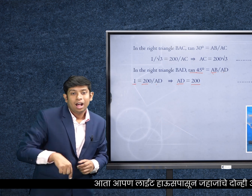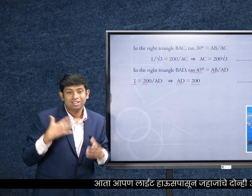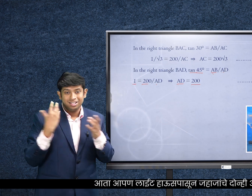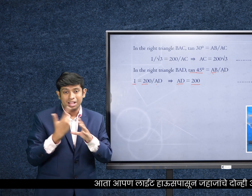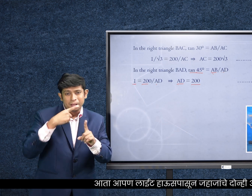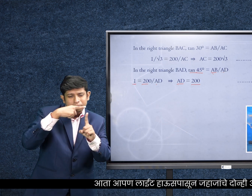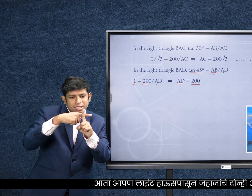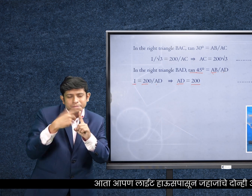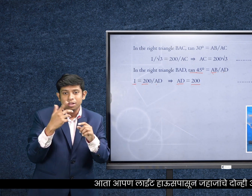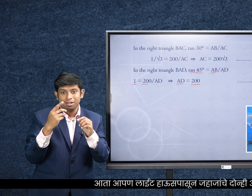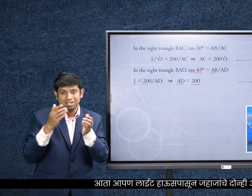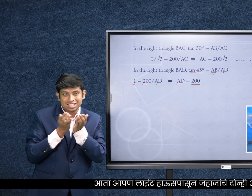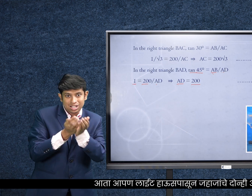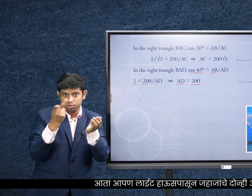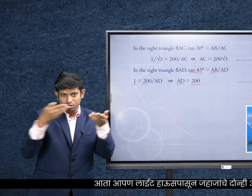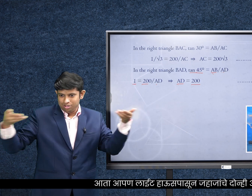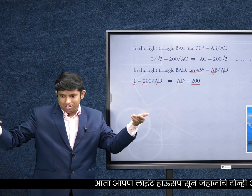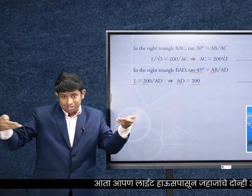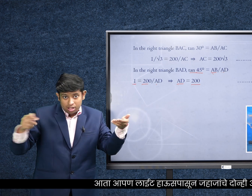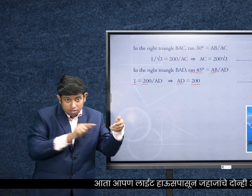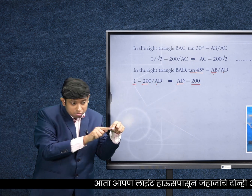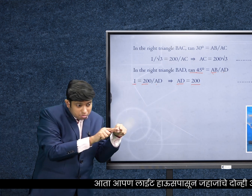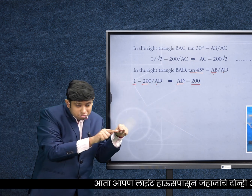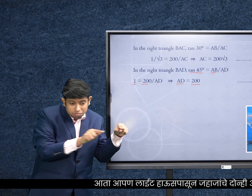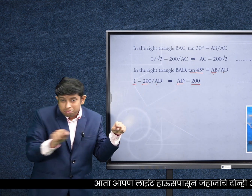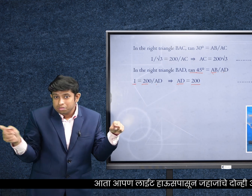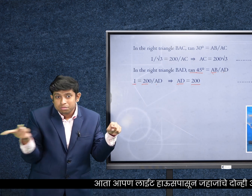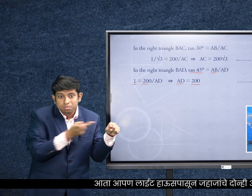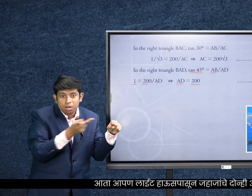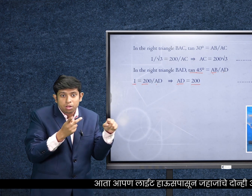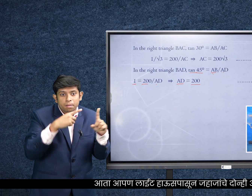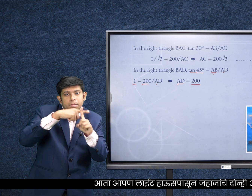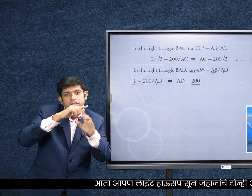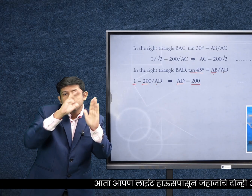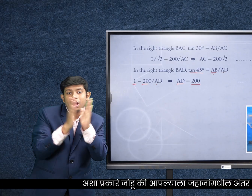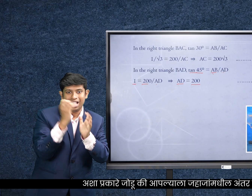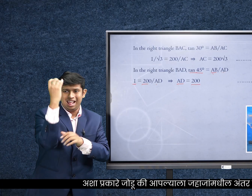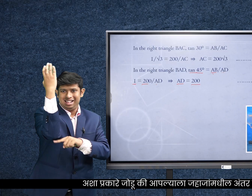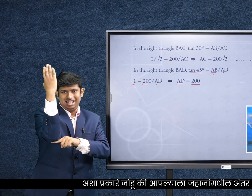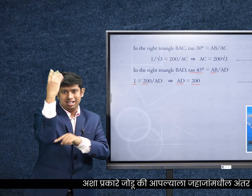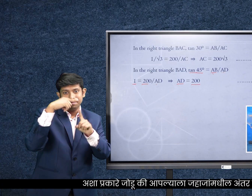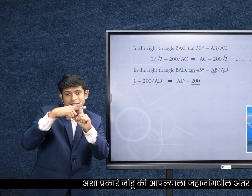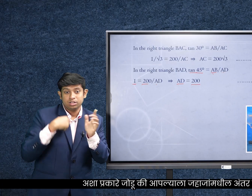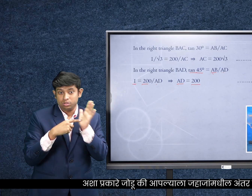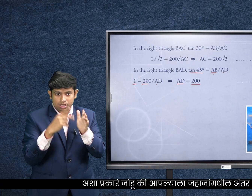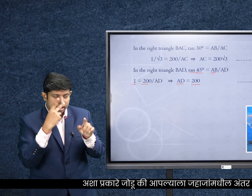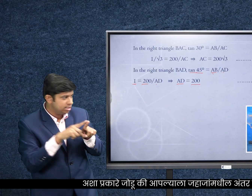आता आपण लाईट हाऊस पासूनचे जहाजाचे दोन्ही अंतर अशा प्रकारे जोडू की आपल्याला